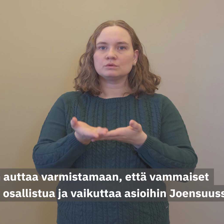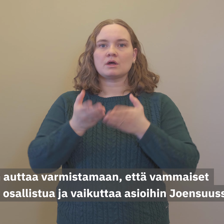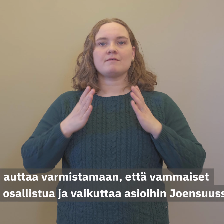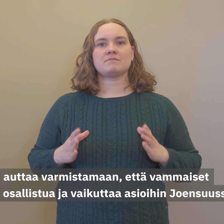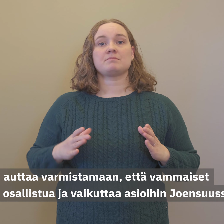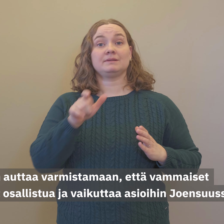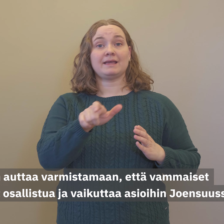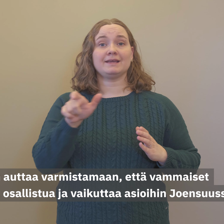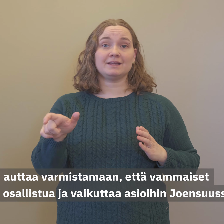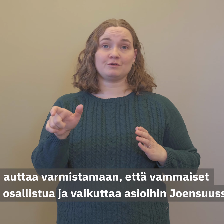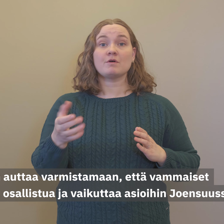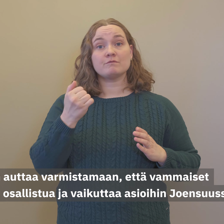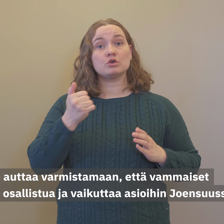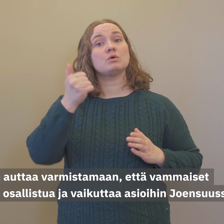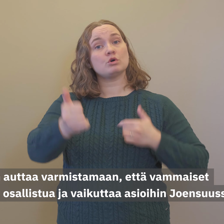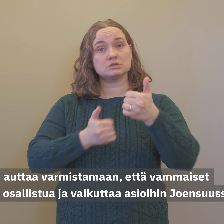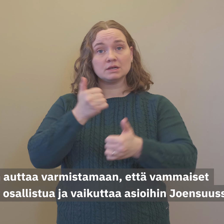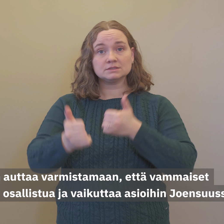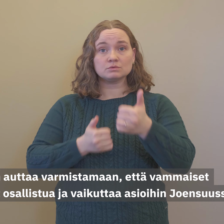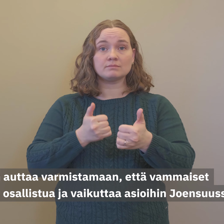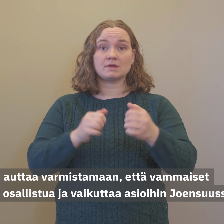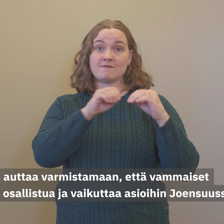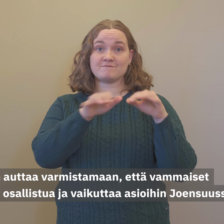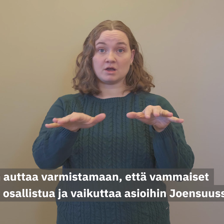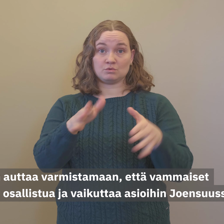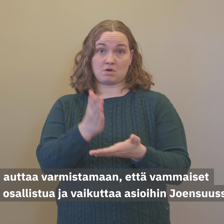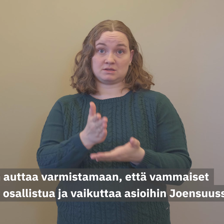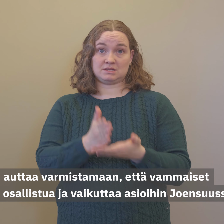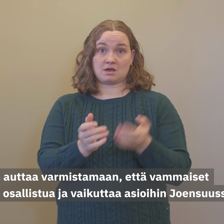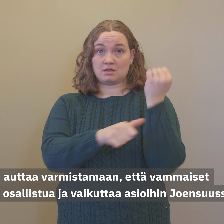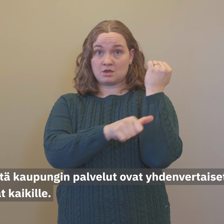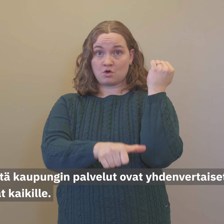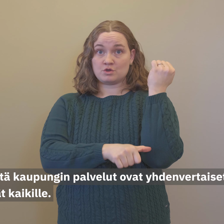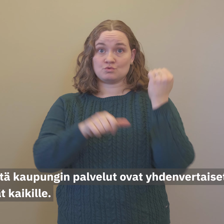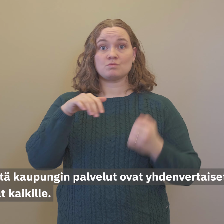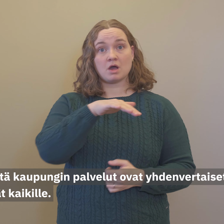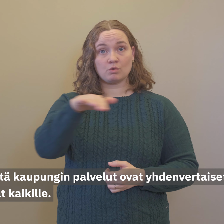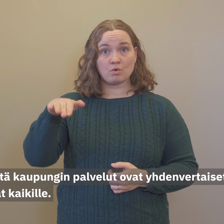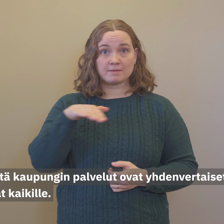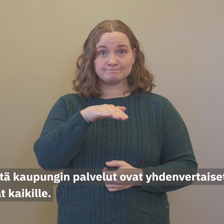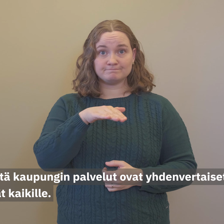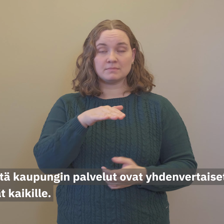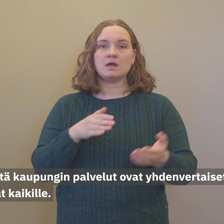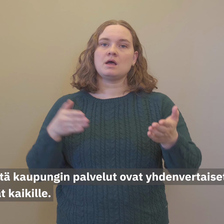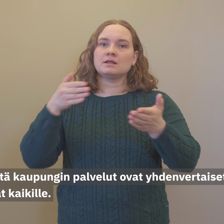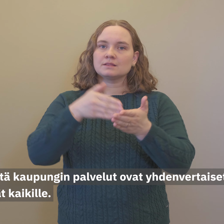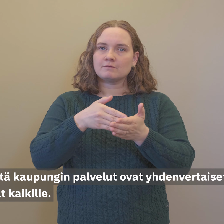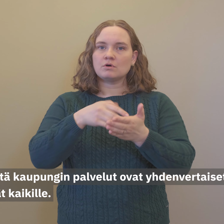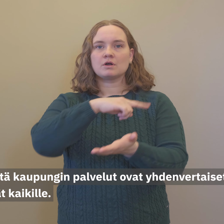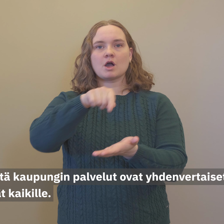vammaiset henkilöt voivat osallistua ja vaikuttaa asioihin Joensuussa. Tavoite on, että kaupungin palvelut ovat